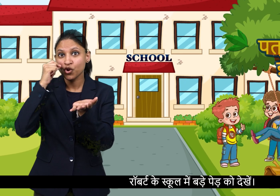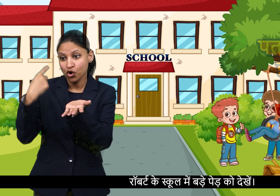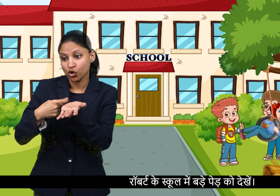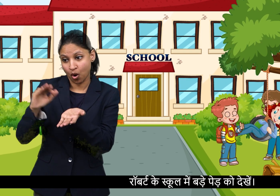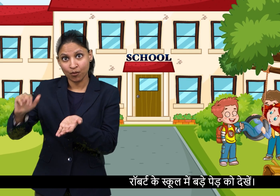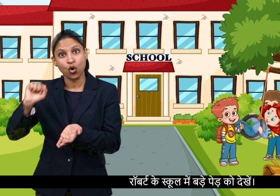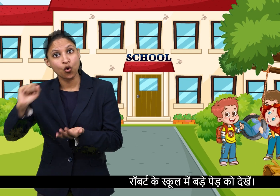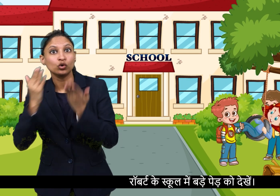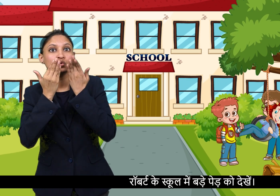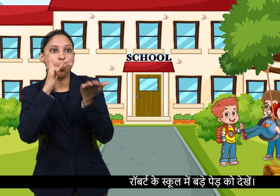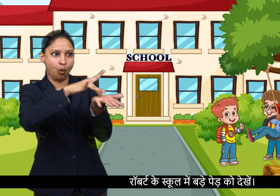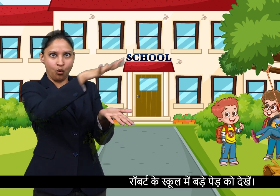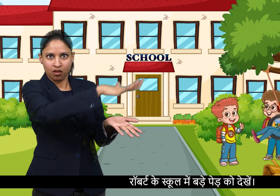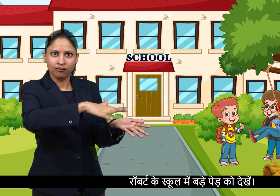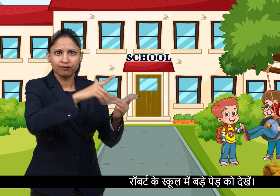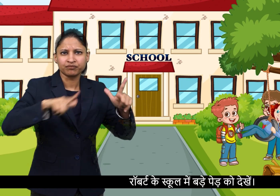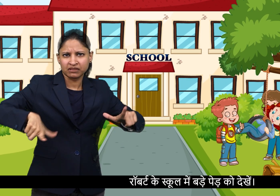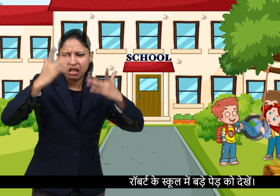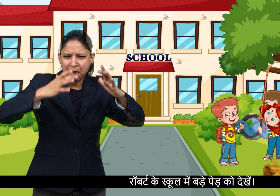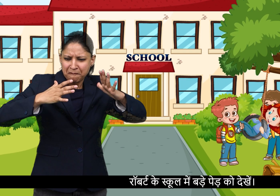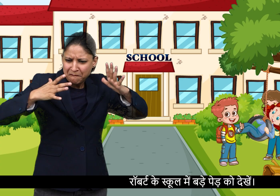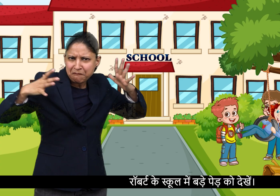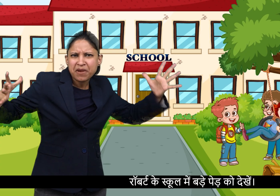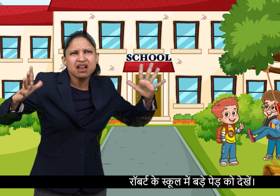रॉबर्ट के स्कूल में बड़े पेड़ को देखें।